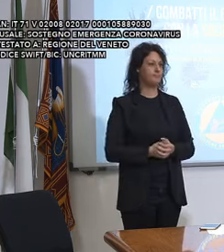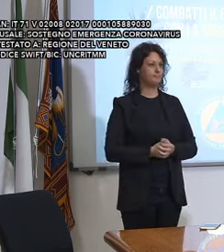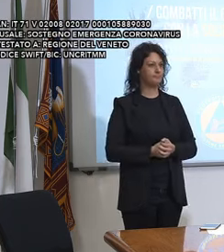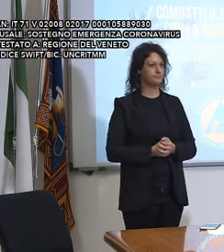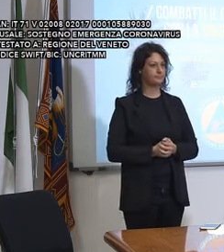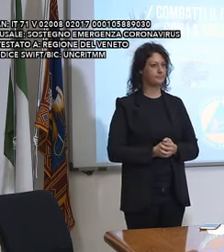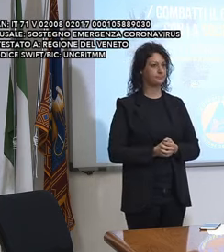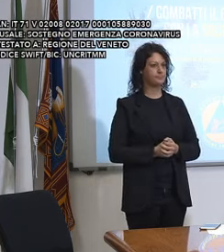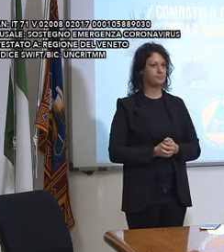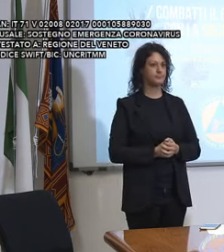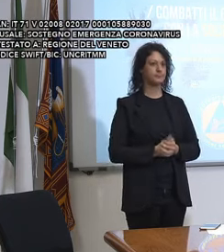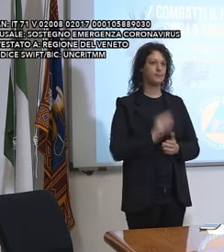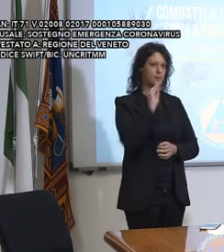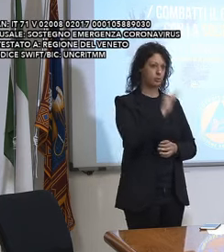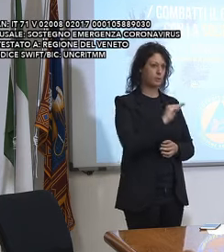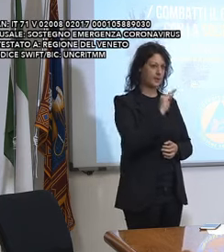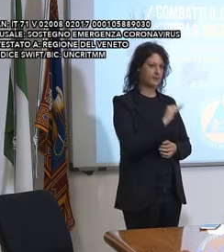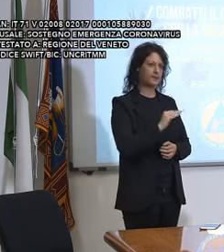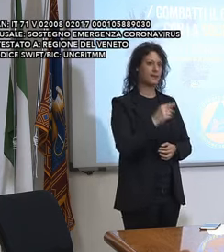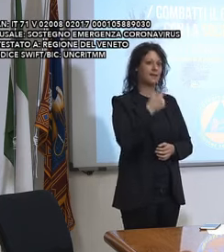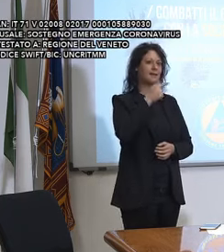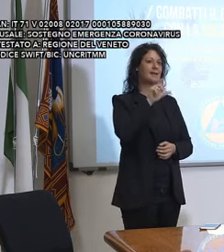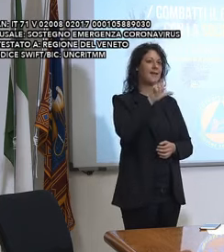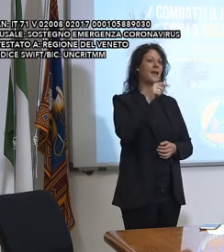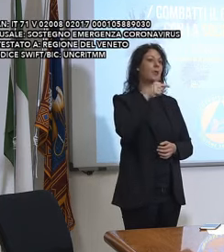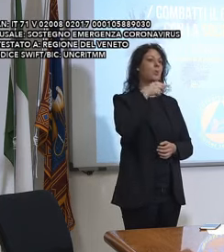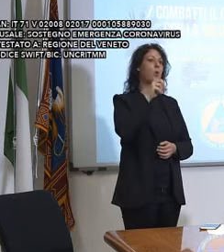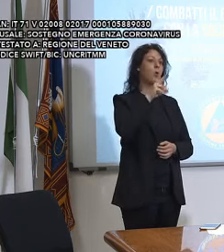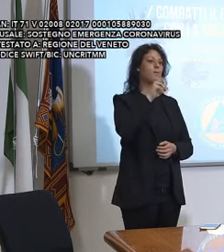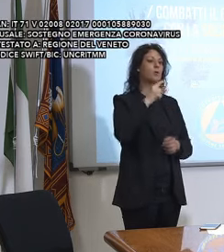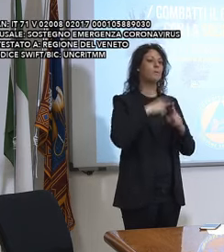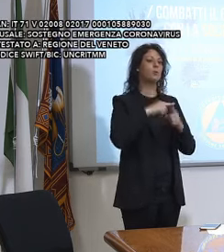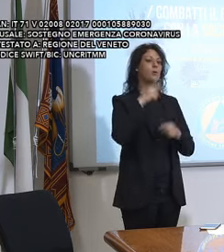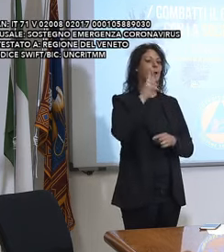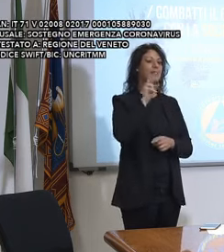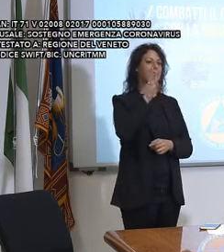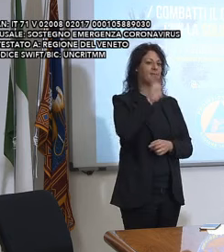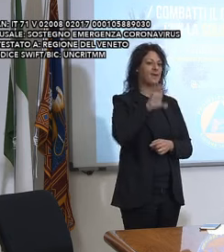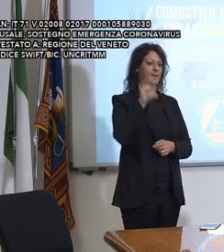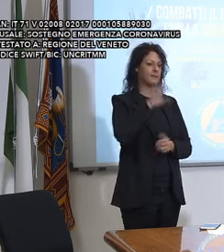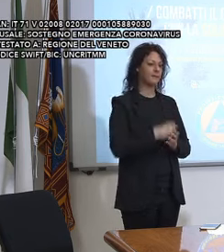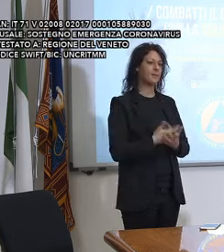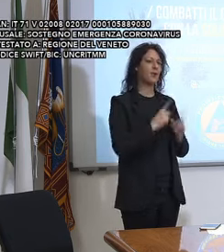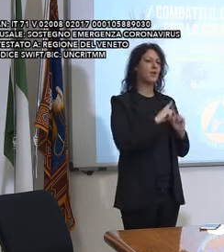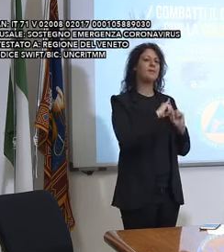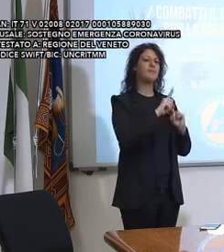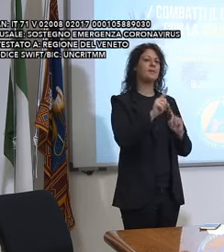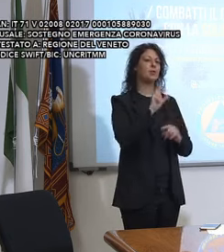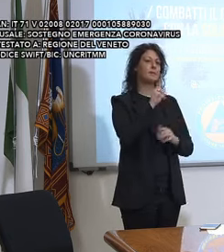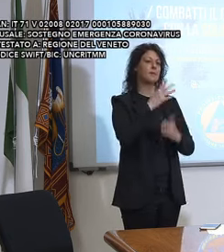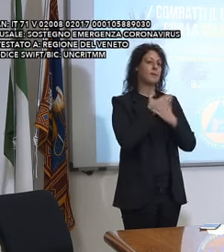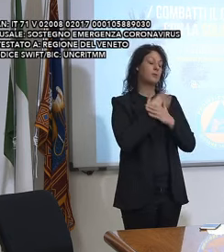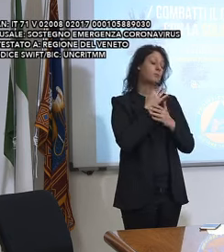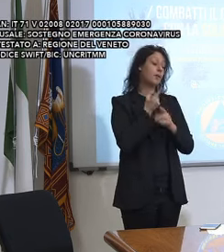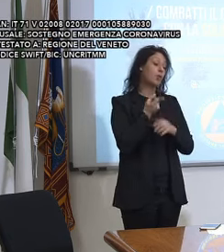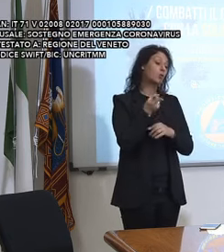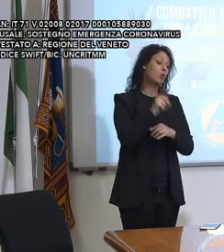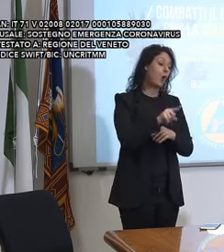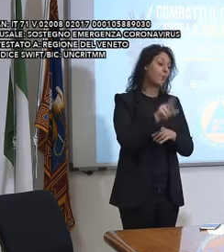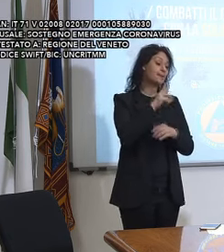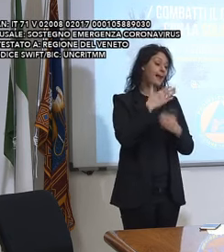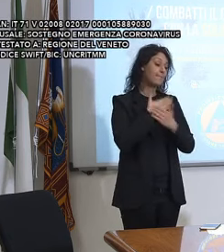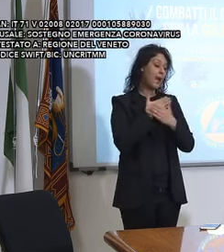Domande? Telenuovo, Filippo e Reggio. Fino al 3 maggio, o meglio, dopo il 3 maggio queste